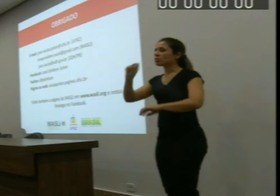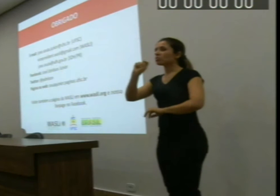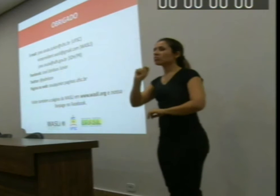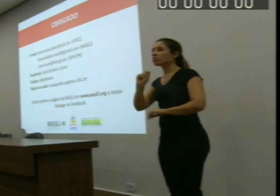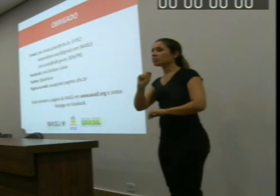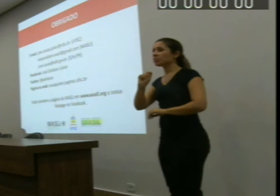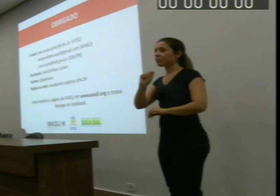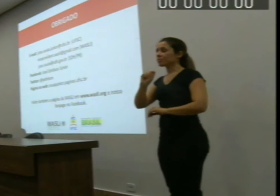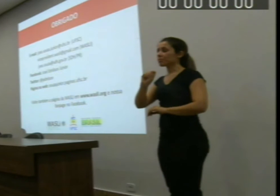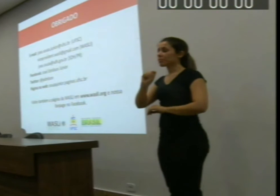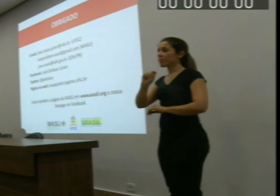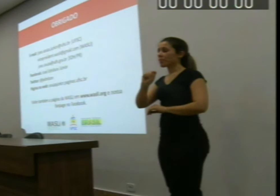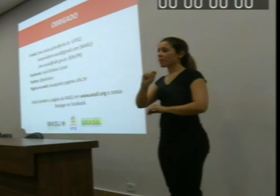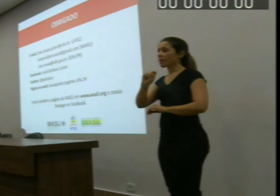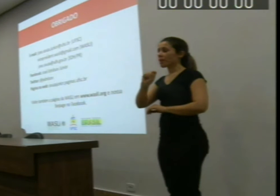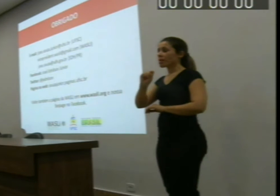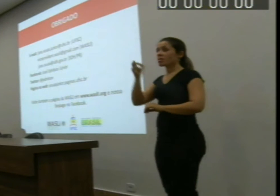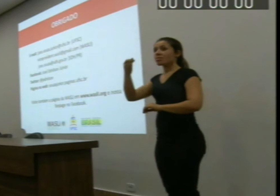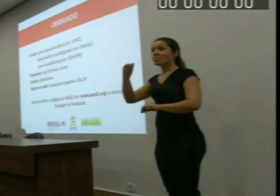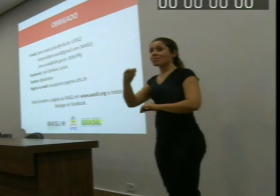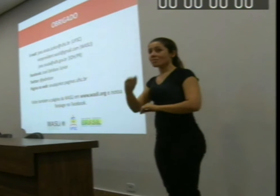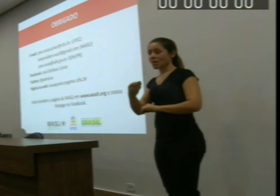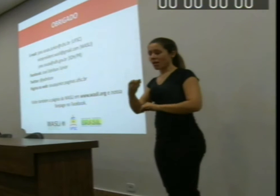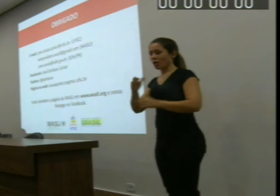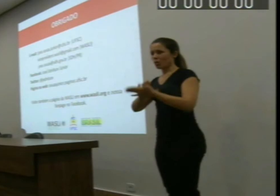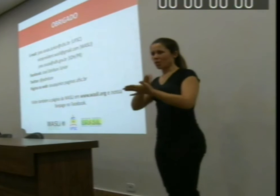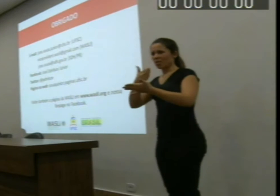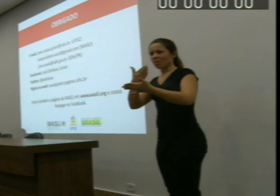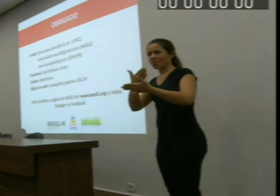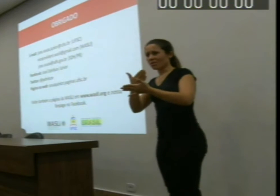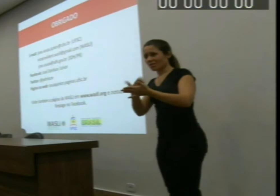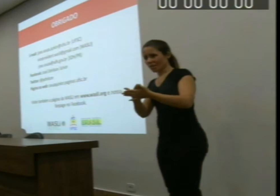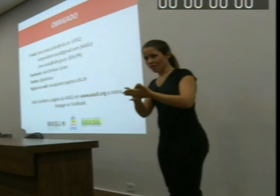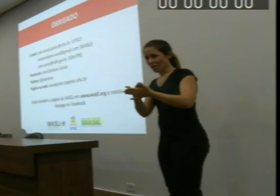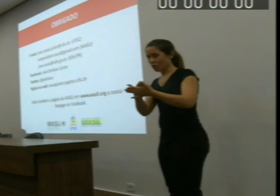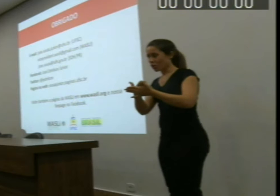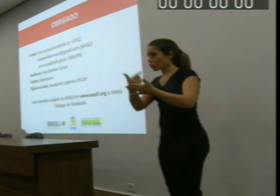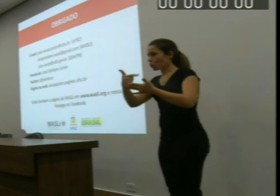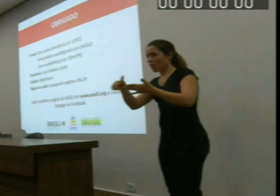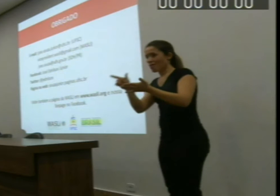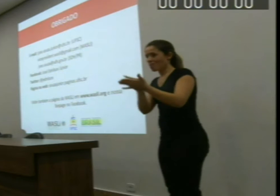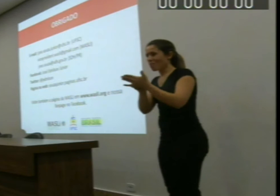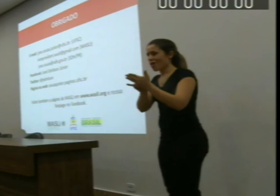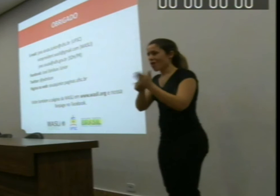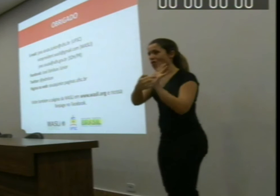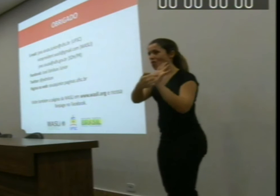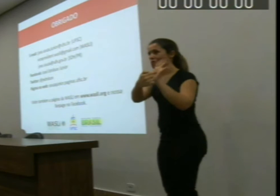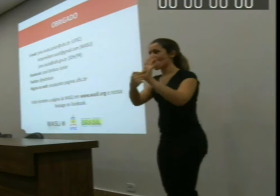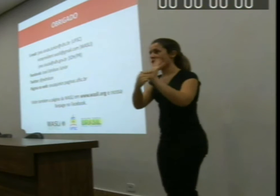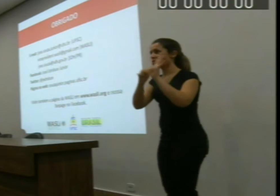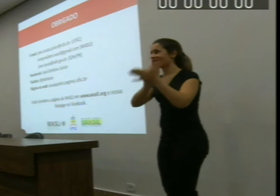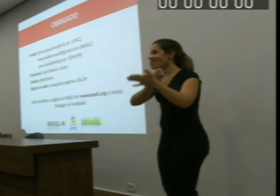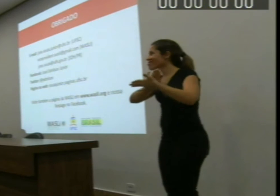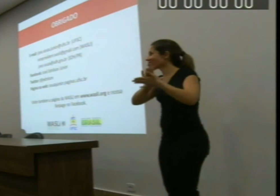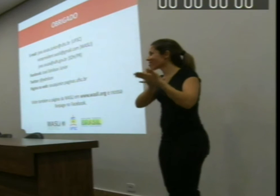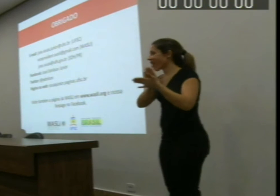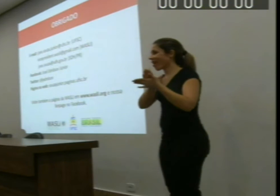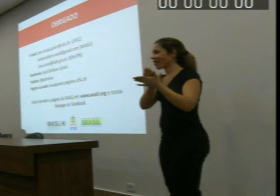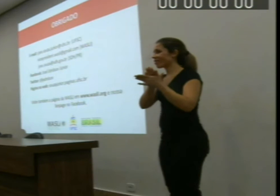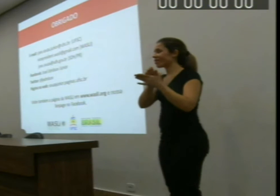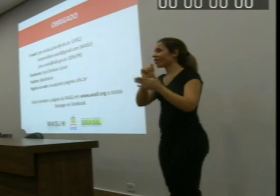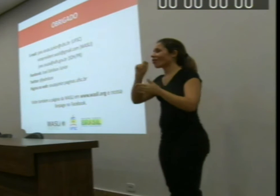que o intérprete educacional Até hoje ainda não existe parâmetros muito claros e eu não digo nem parâmetros eh